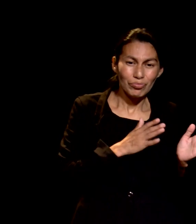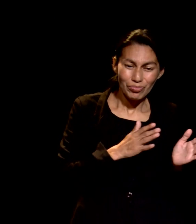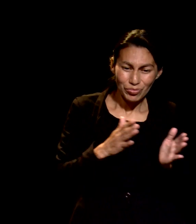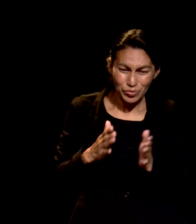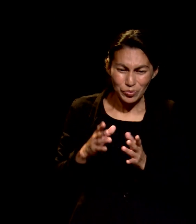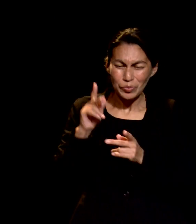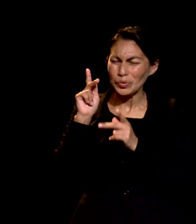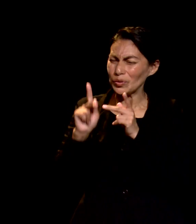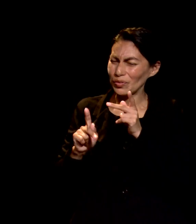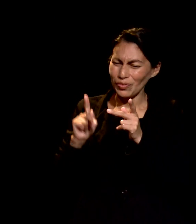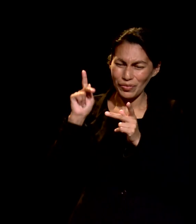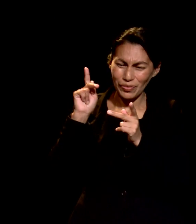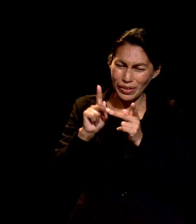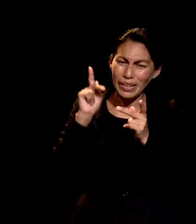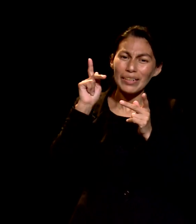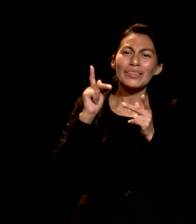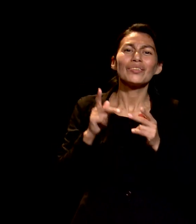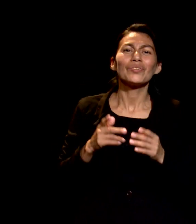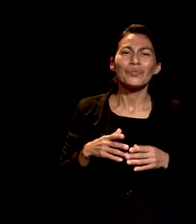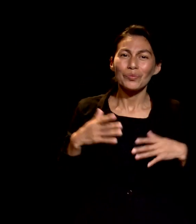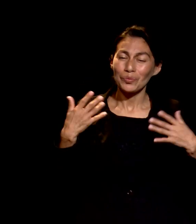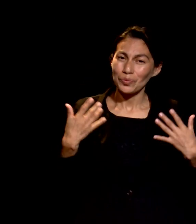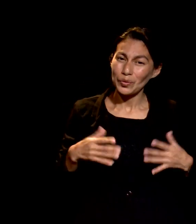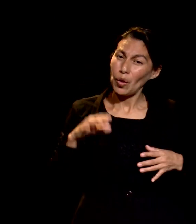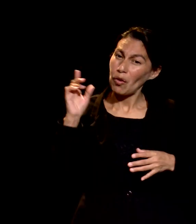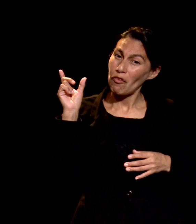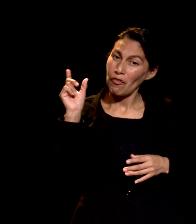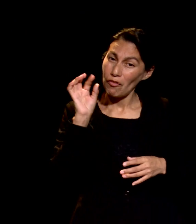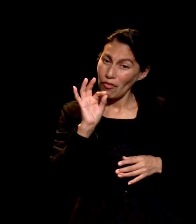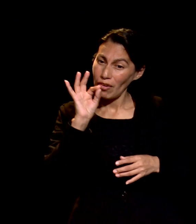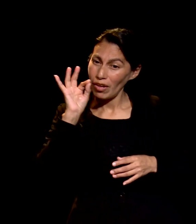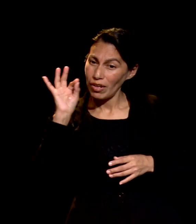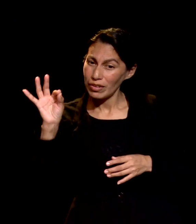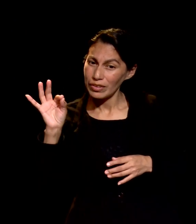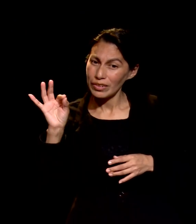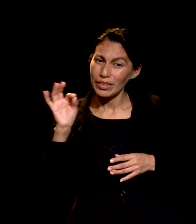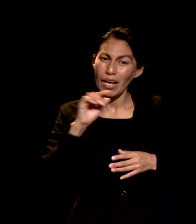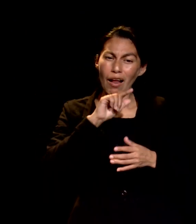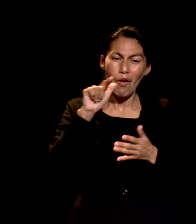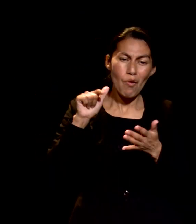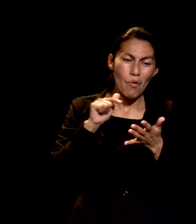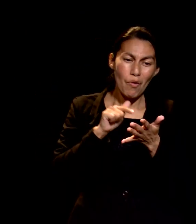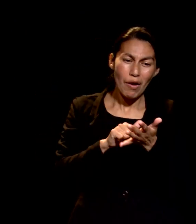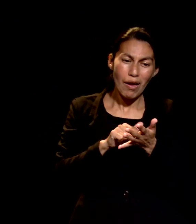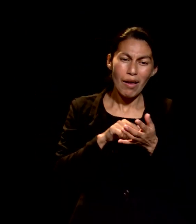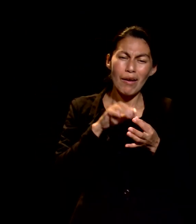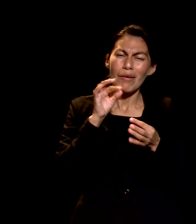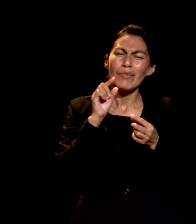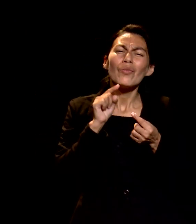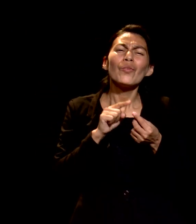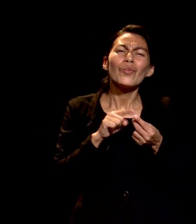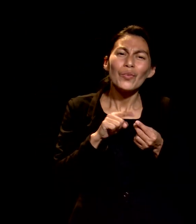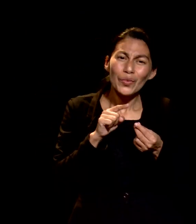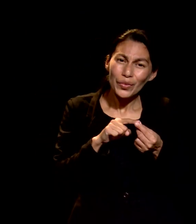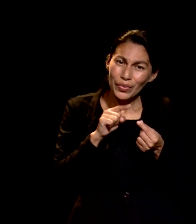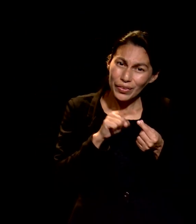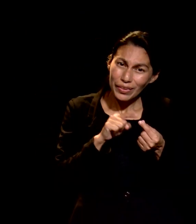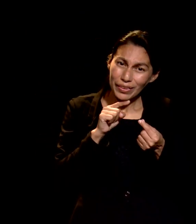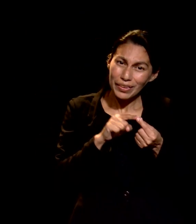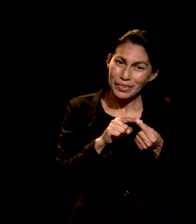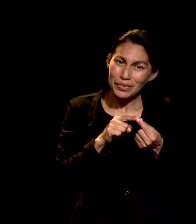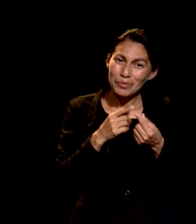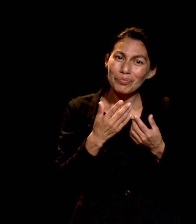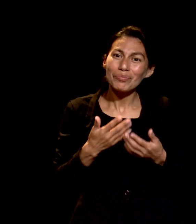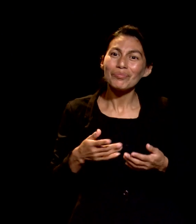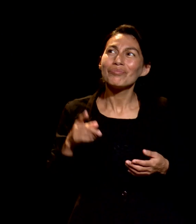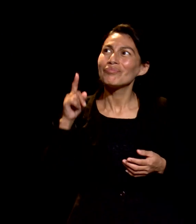Tienes planes perfectos Defines la hora, el lugar y el